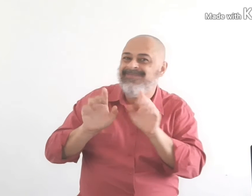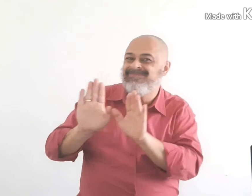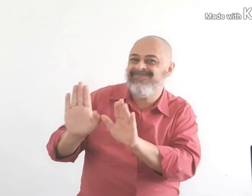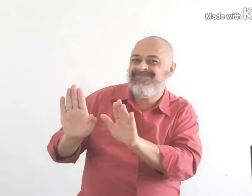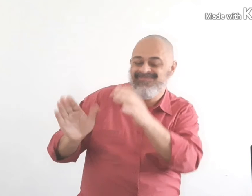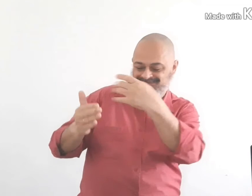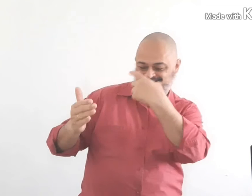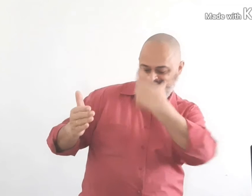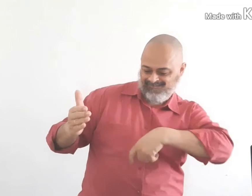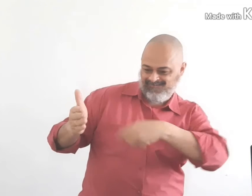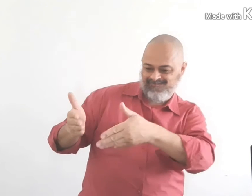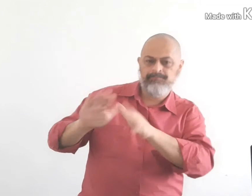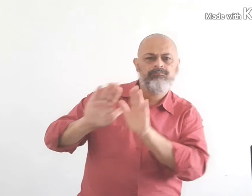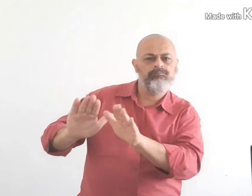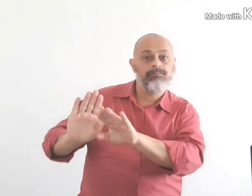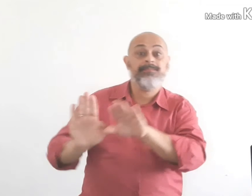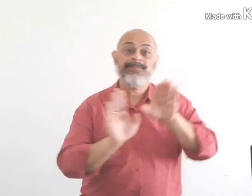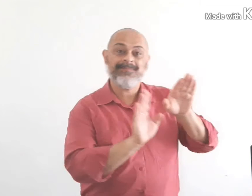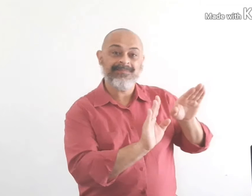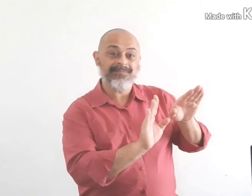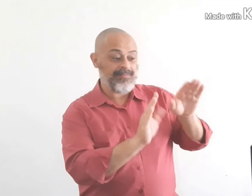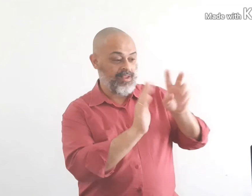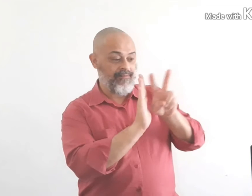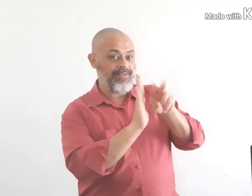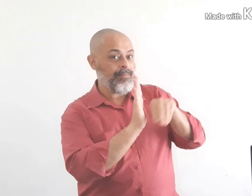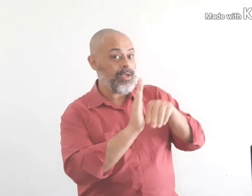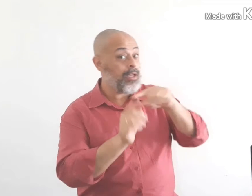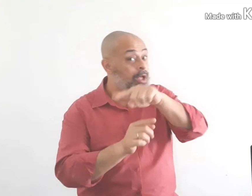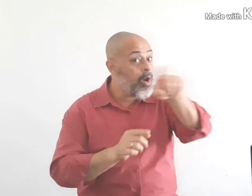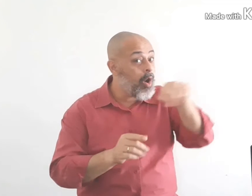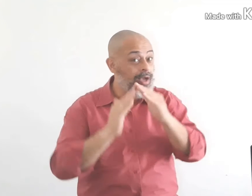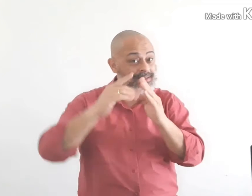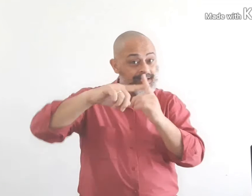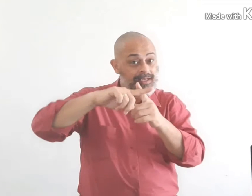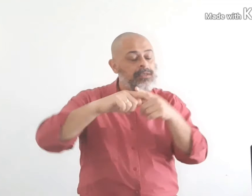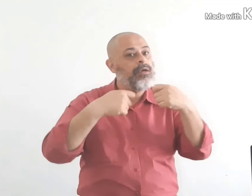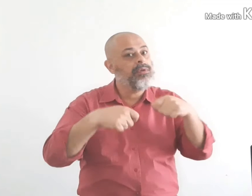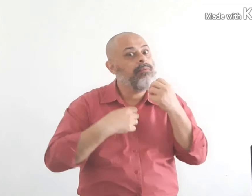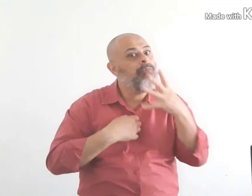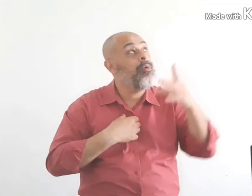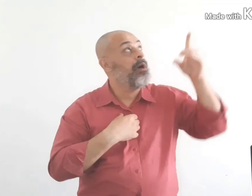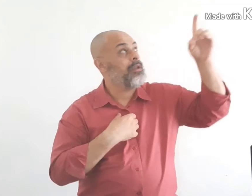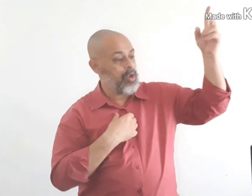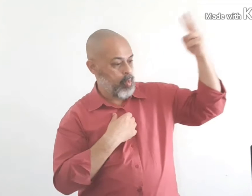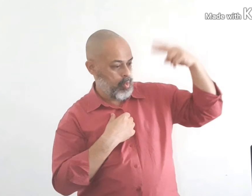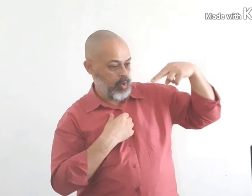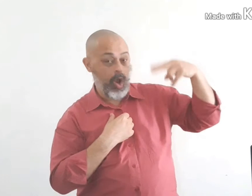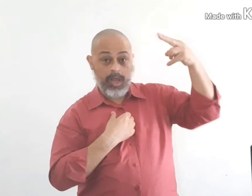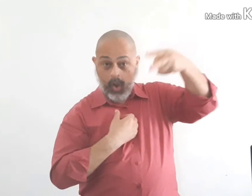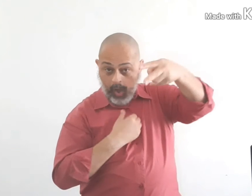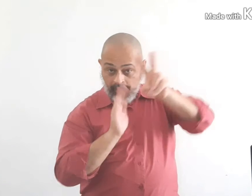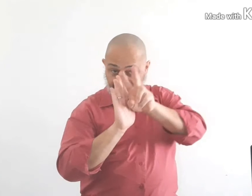escrever sobre nós, elogiando a nossa fé, elogiando a nossa adoração